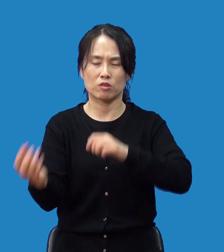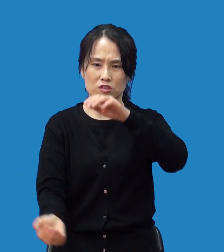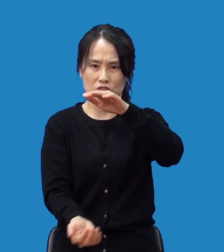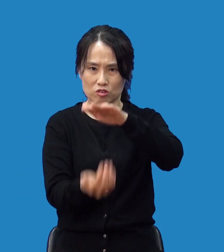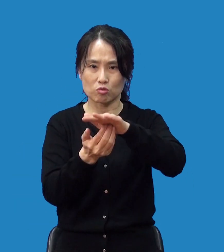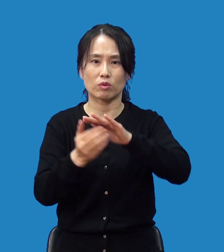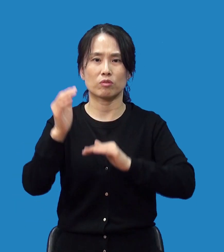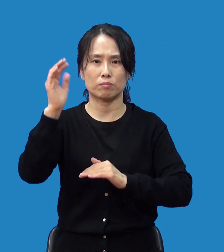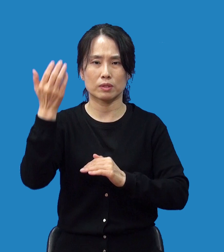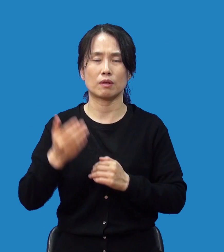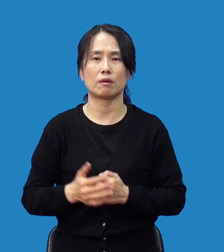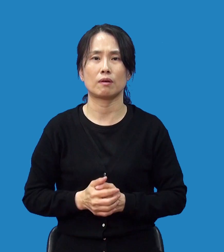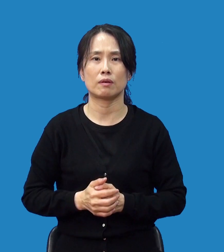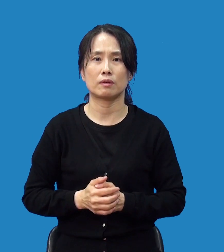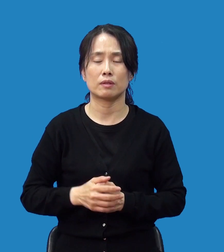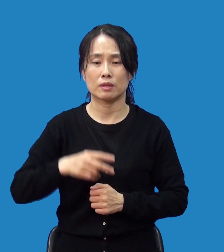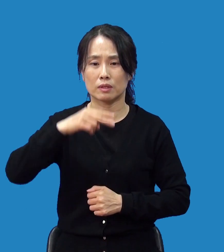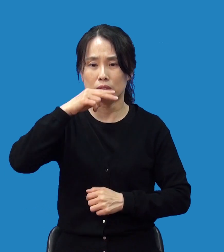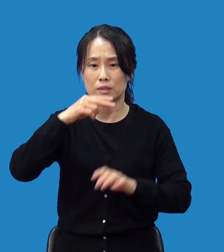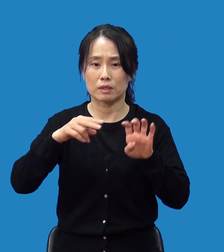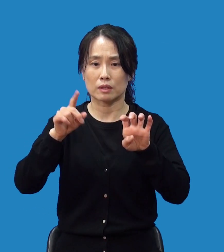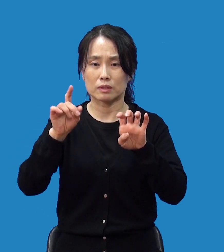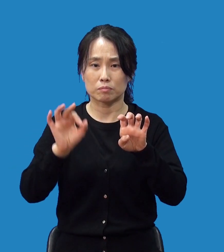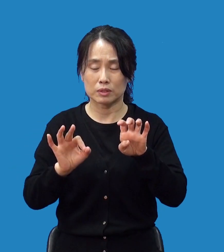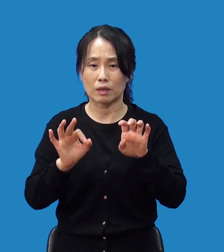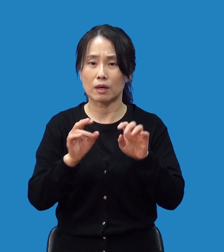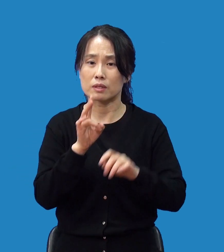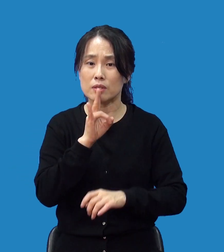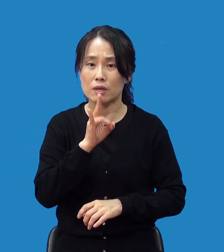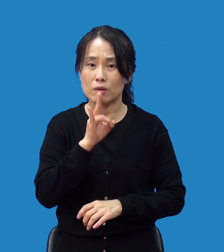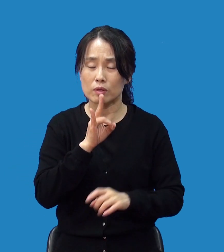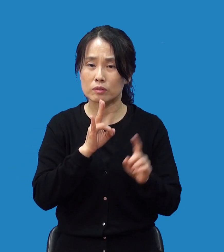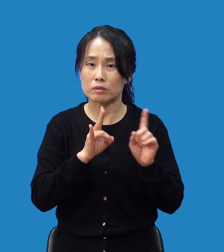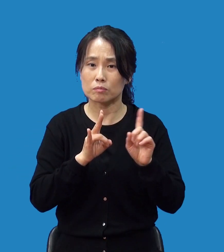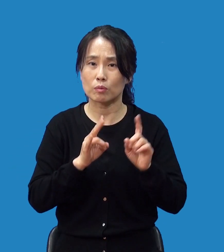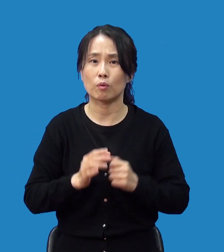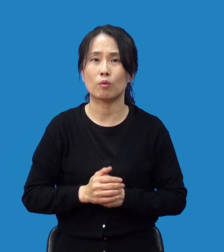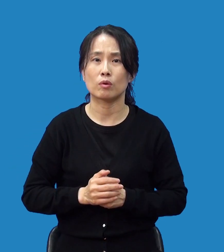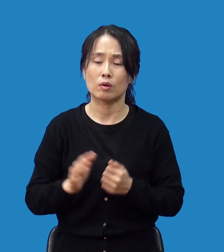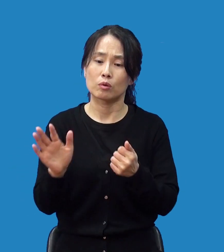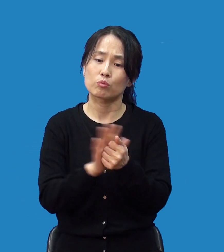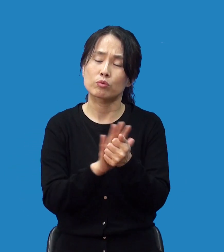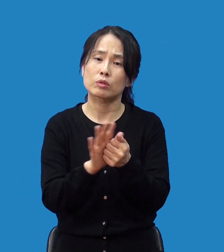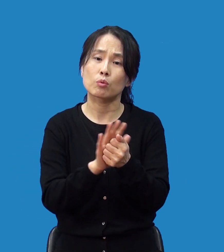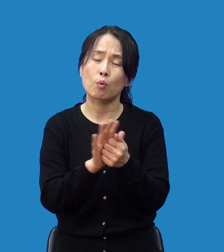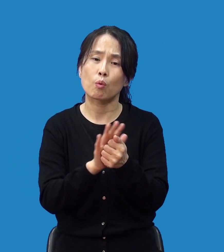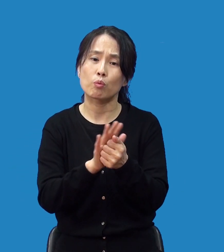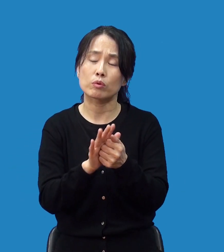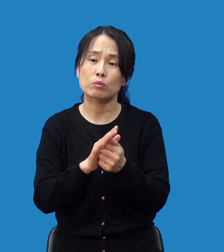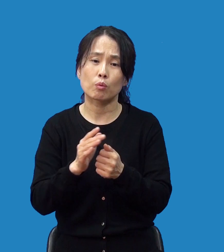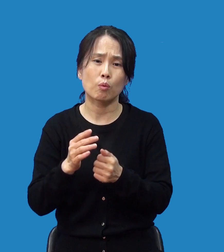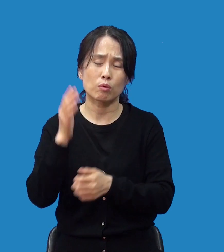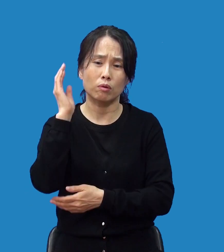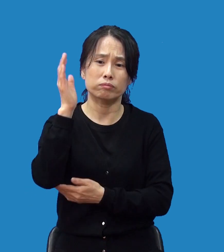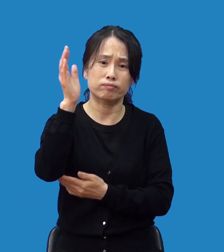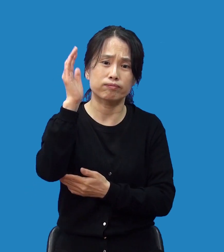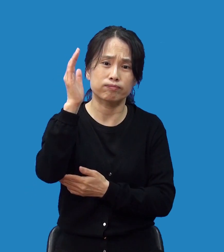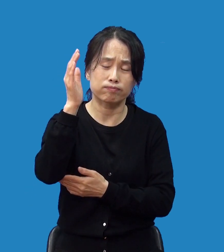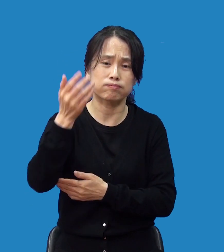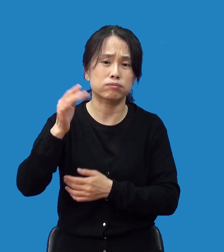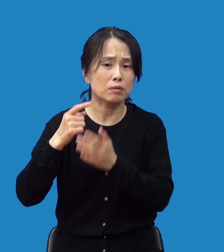이사야 40장 예언자는 21절 27절에서 위로의 소식을 외면하는 자들에게